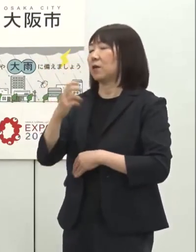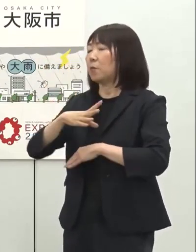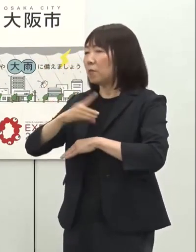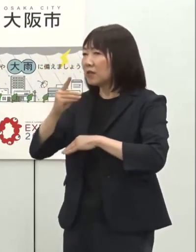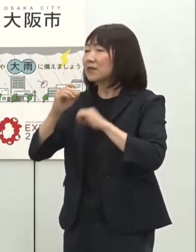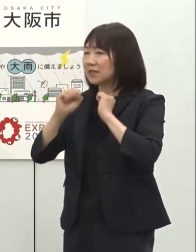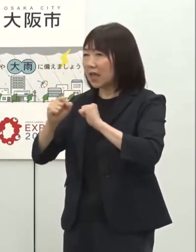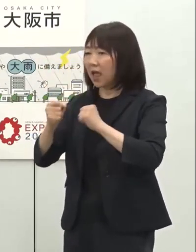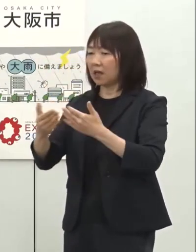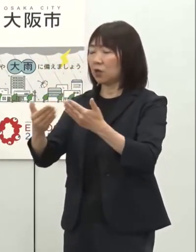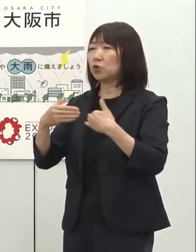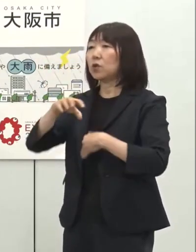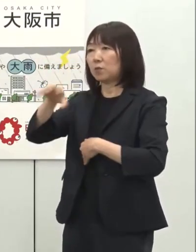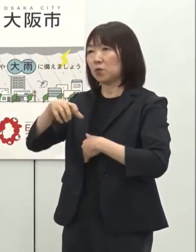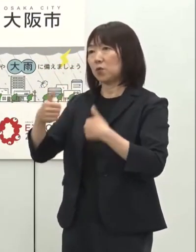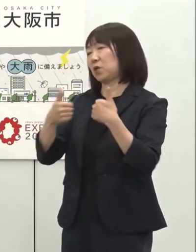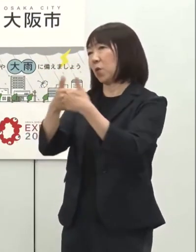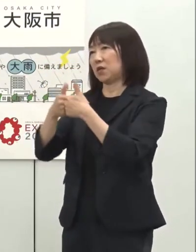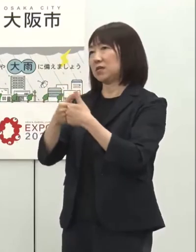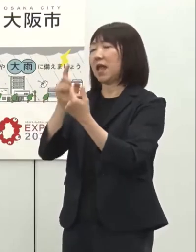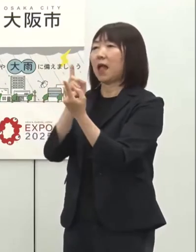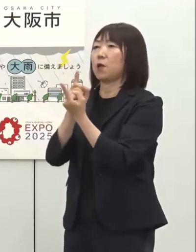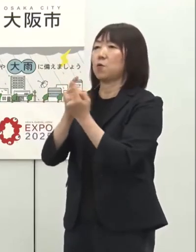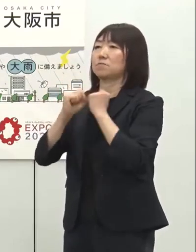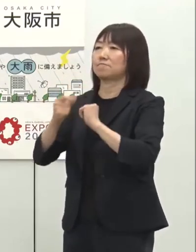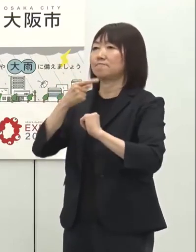ては協議して対応を決めていきたいと思います。